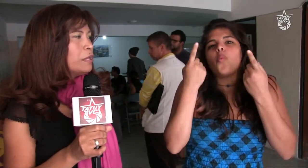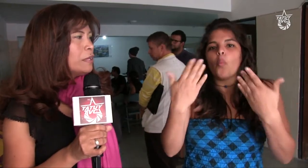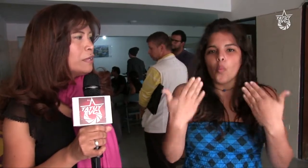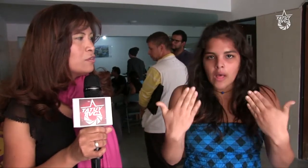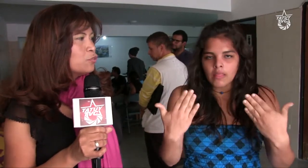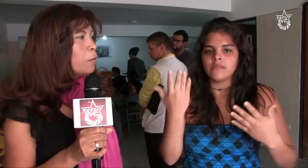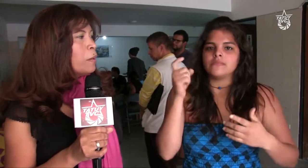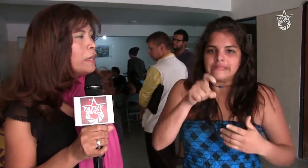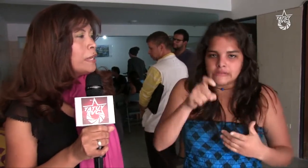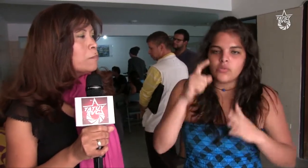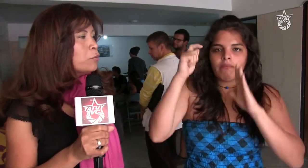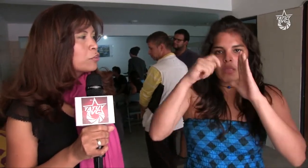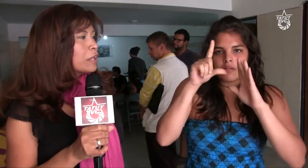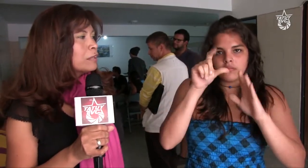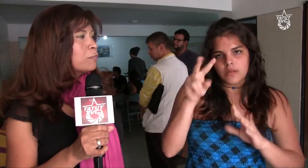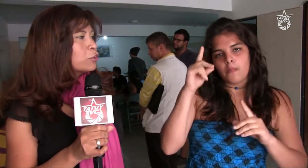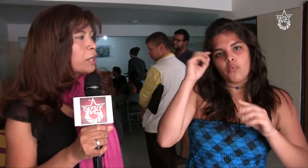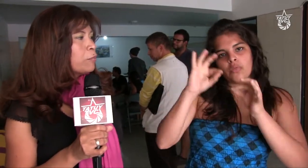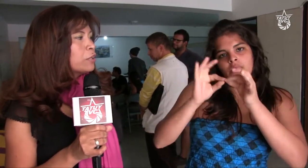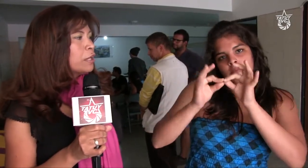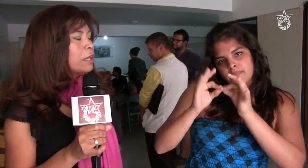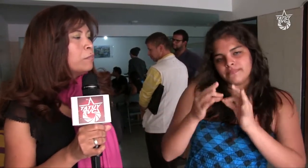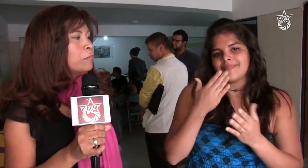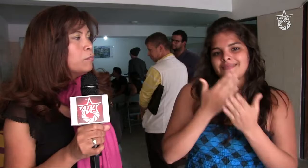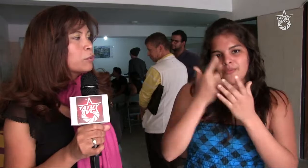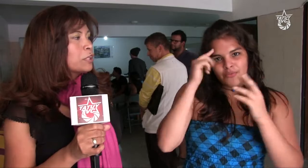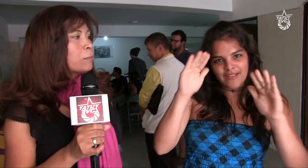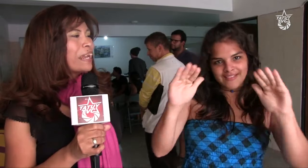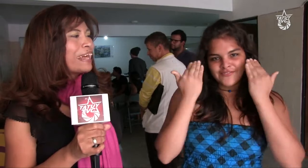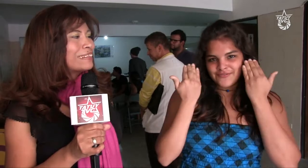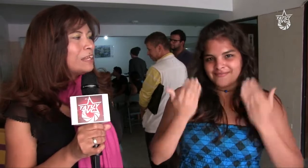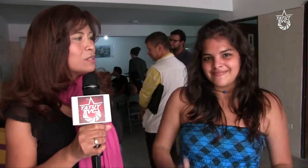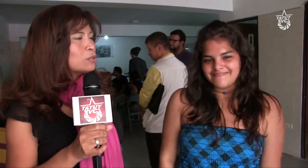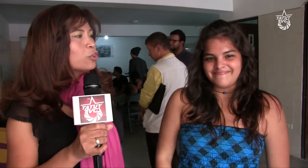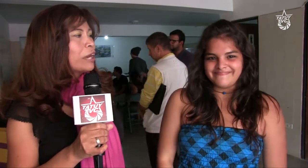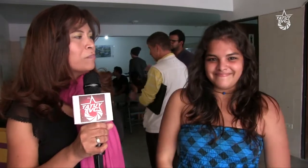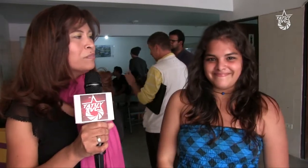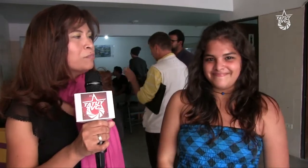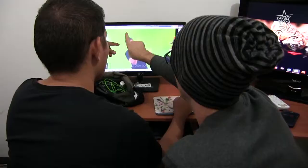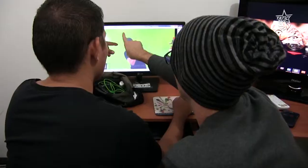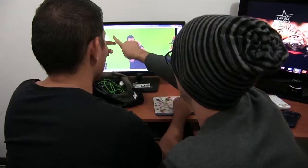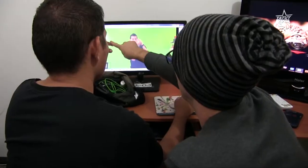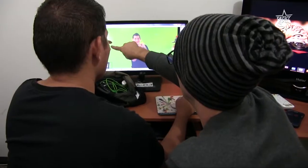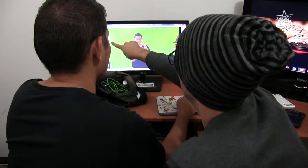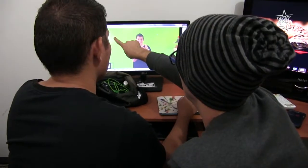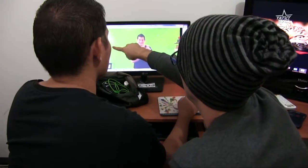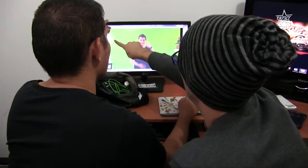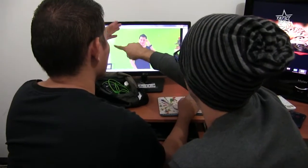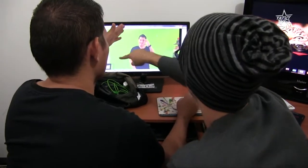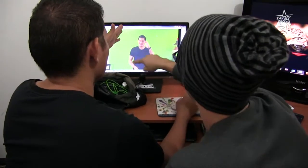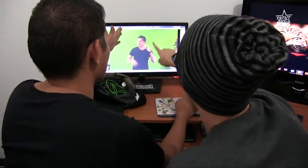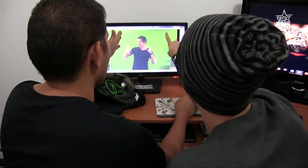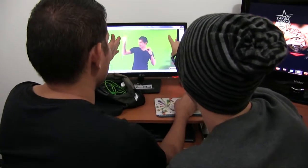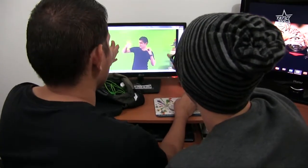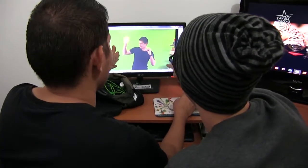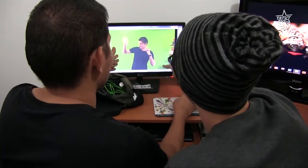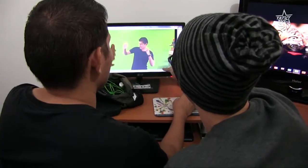edición. Es importante, ¿por qué? Porque es importante para las televisoras poder dar esta accesibilidad. Muchas gracias por ver.